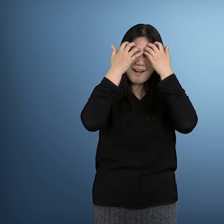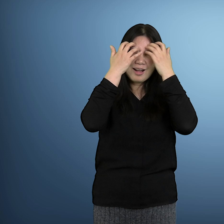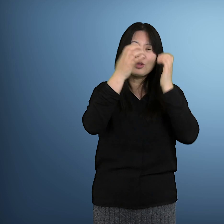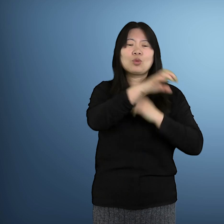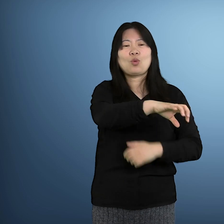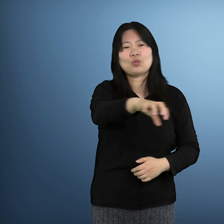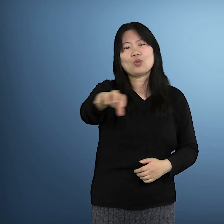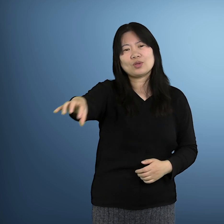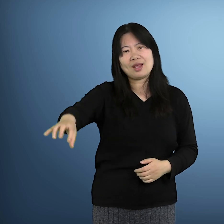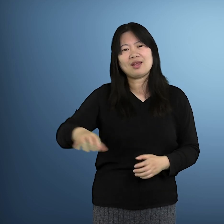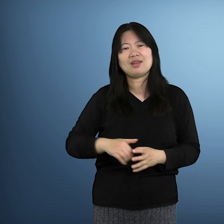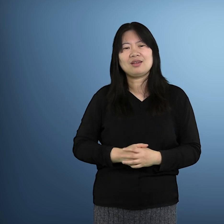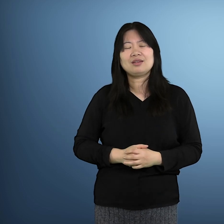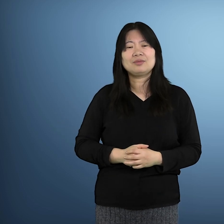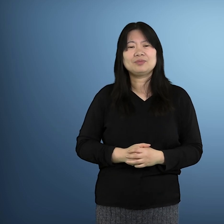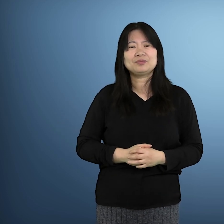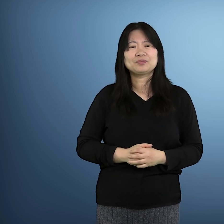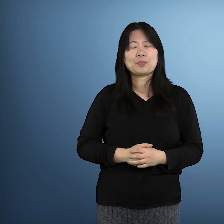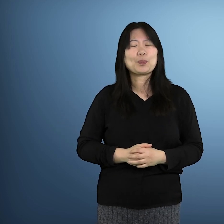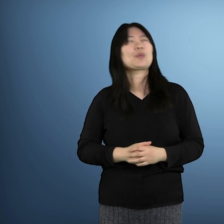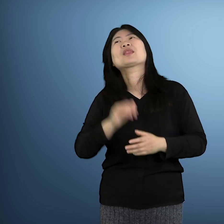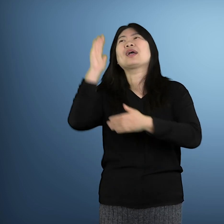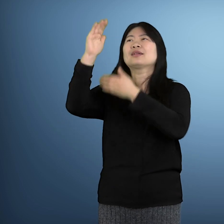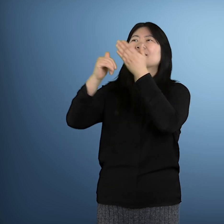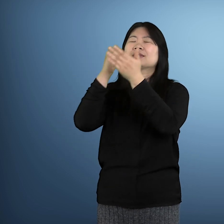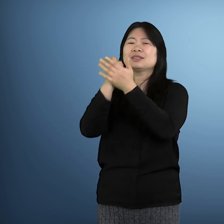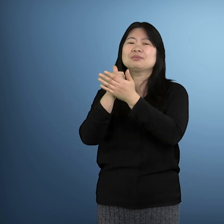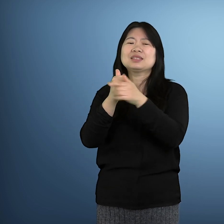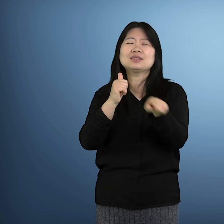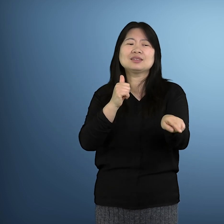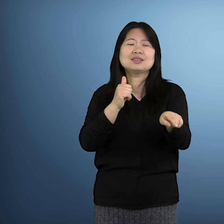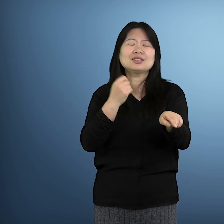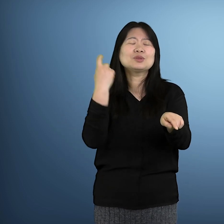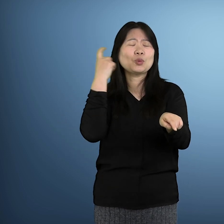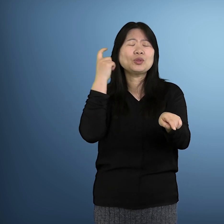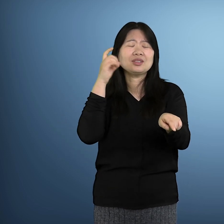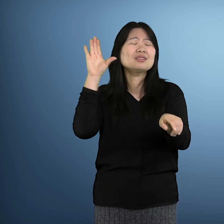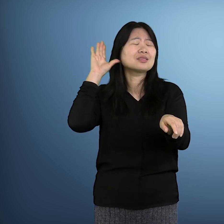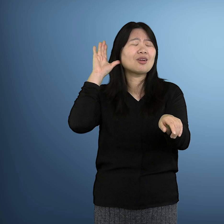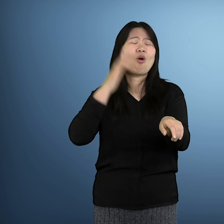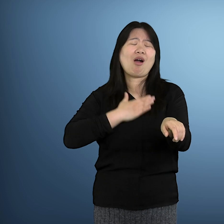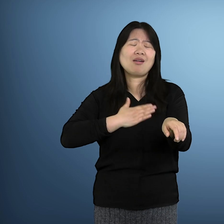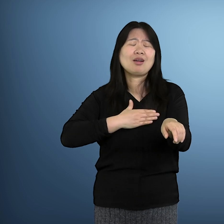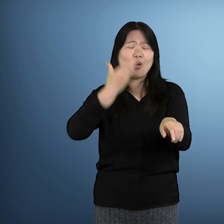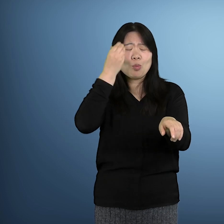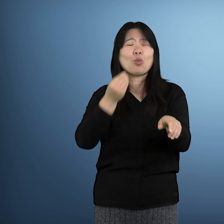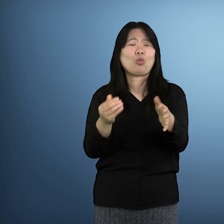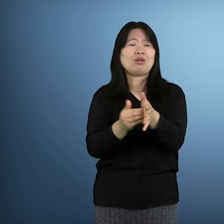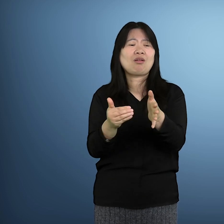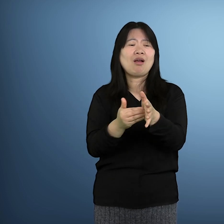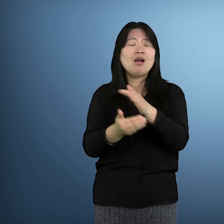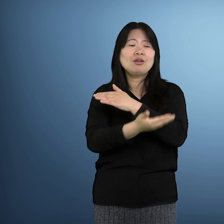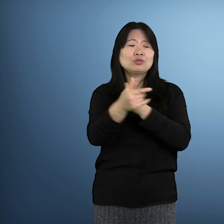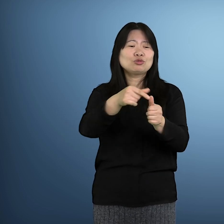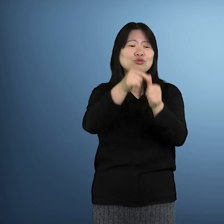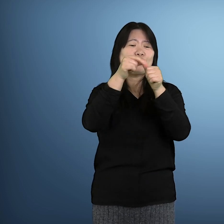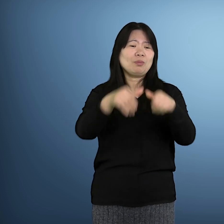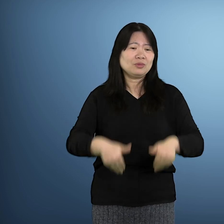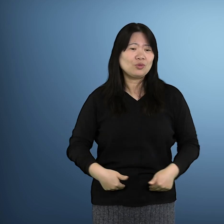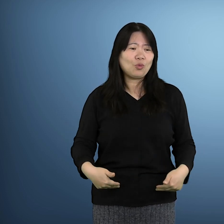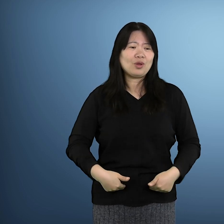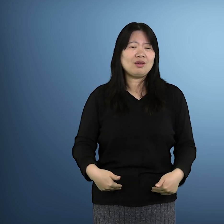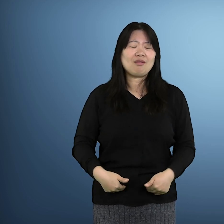즈음에 내가 이 탄식의 소리를 듣고 있다, 알고 있다, 보고 있다. 그들을 구원해야